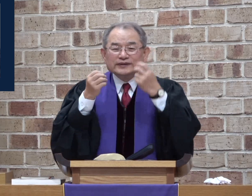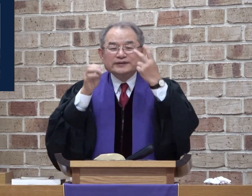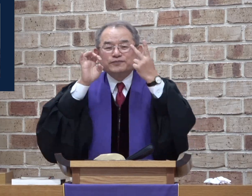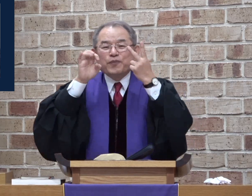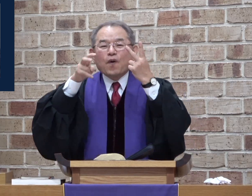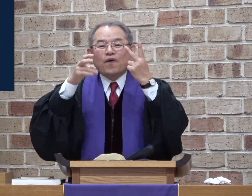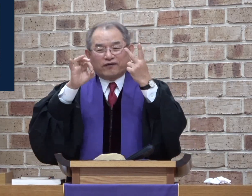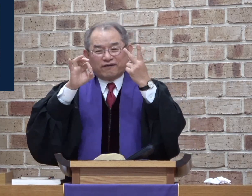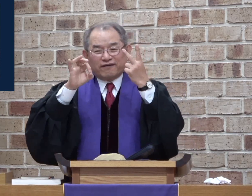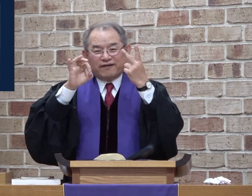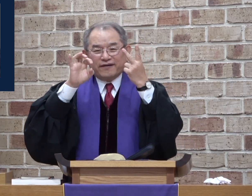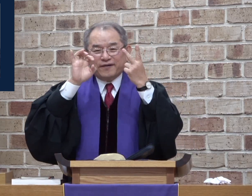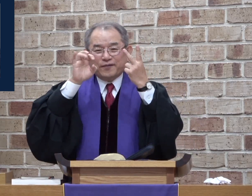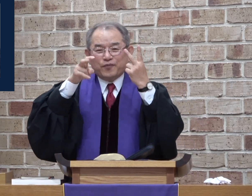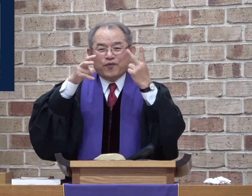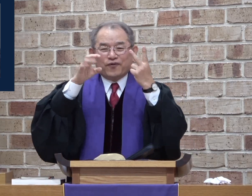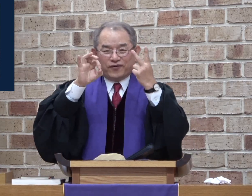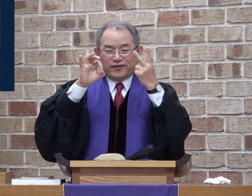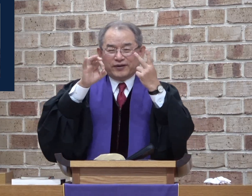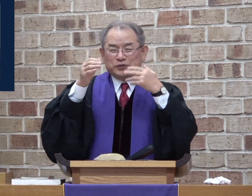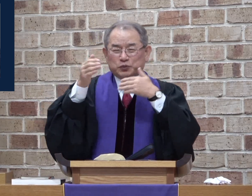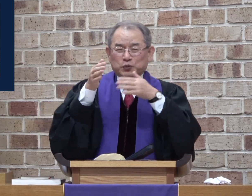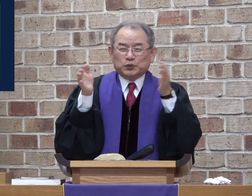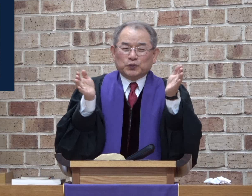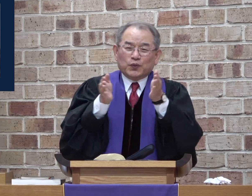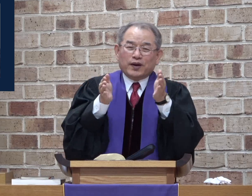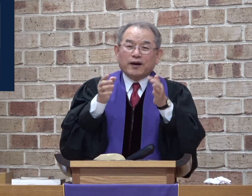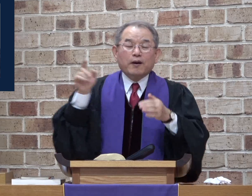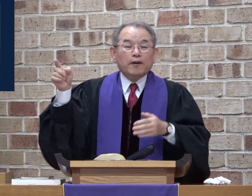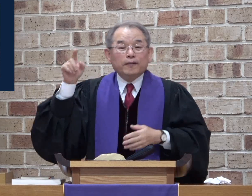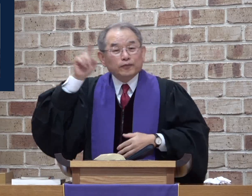2평 되는 조그만 방입니다.